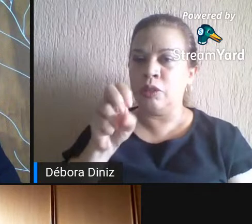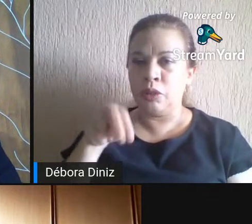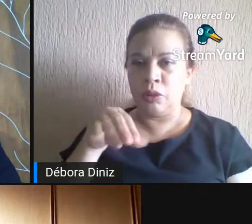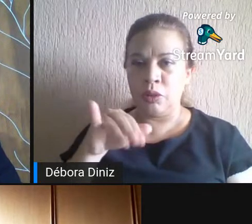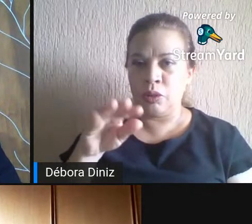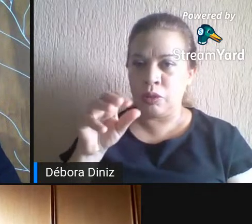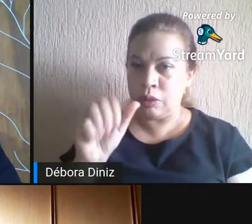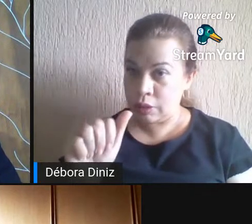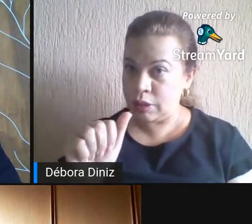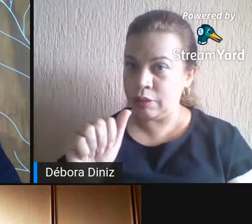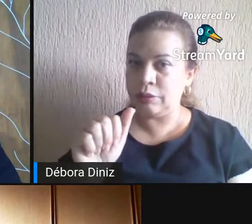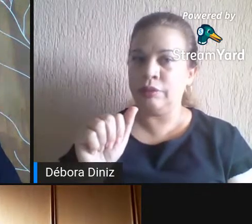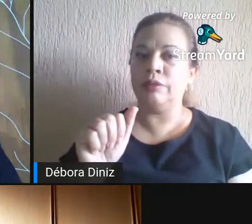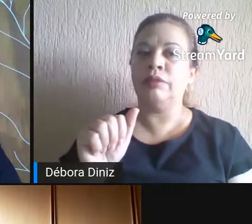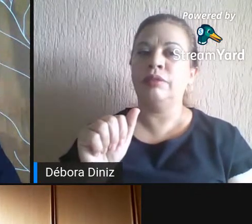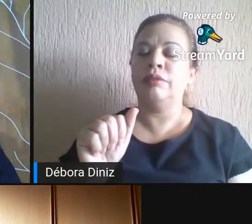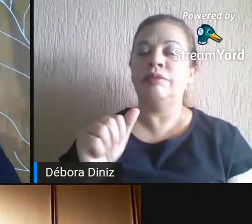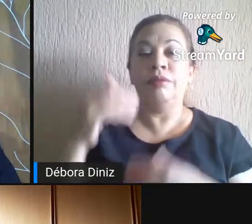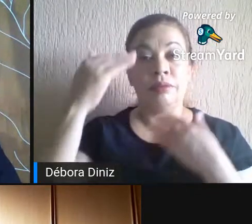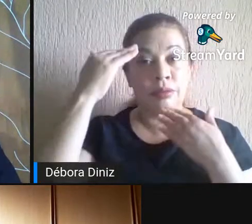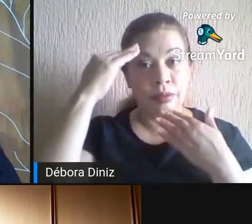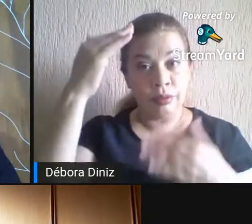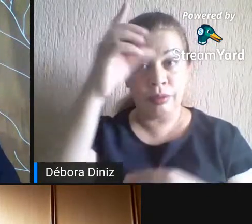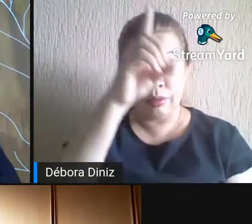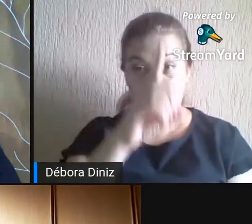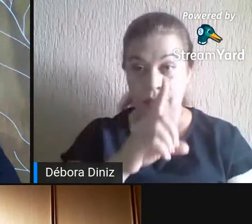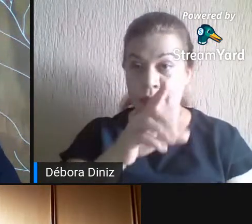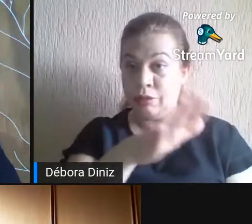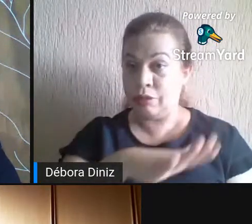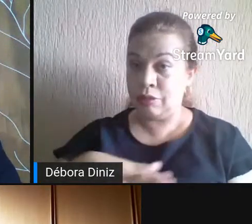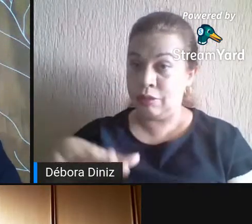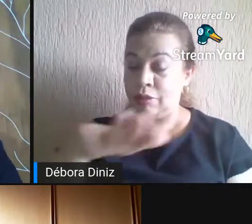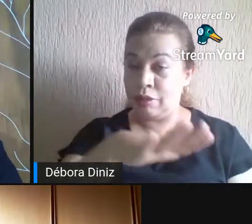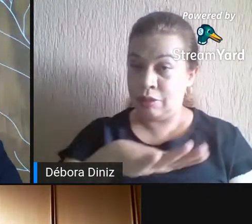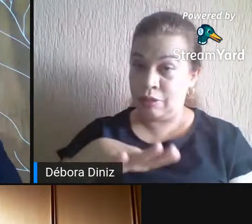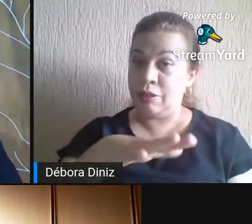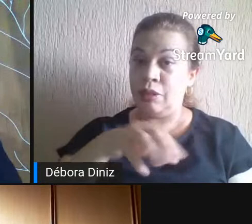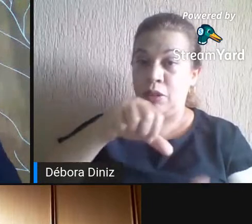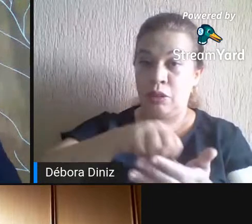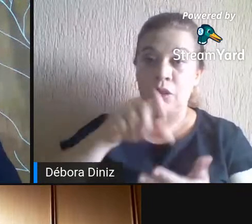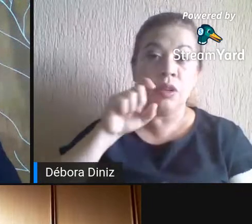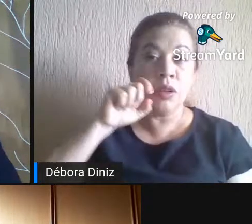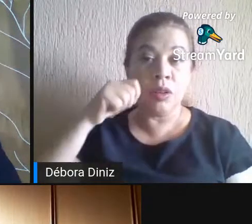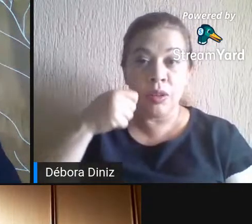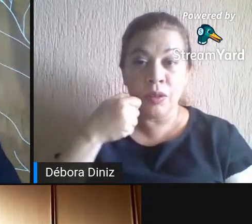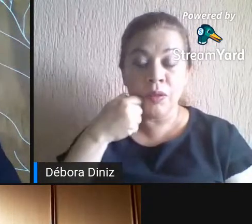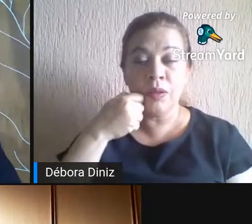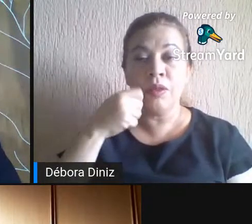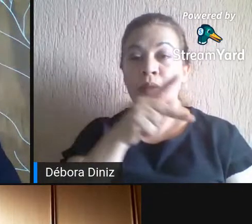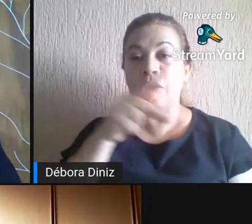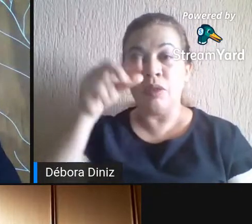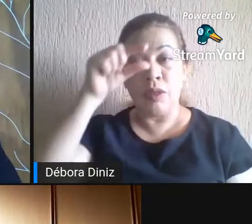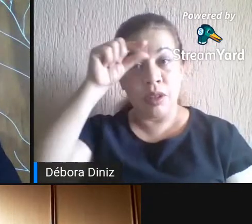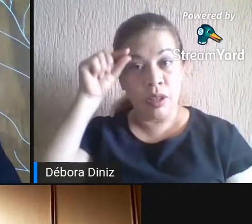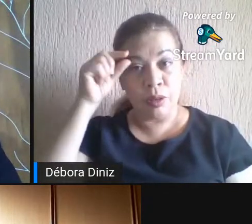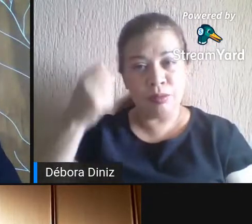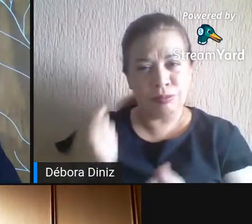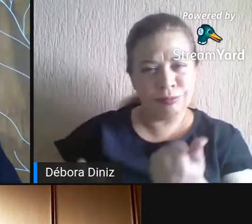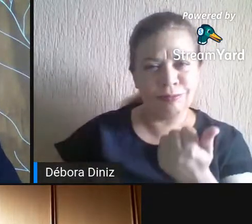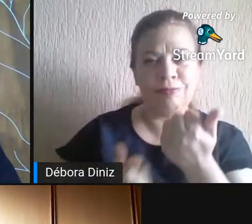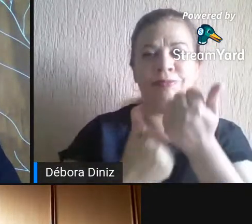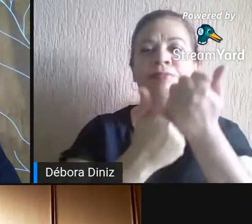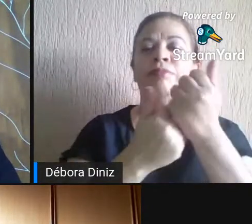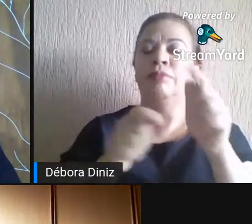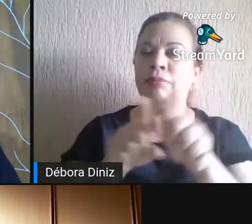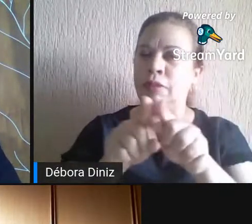Melo. Agradecer ao diretor do Campus Aracaju, do professor Elber, pelo apoio e também agradecer à